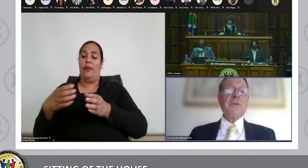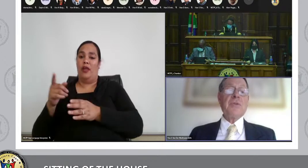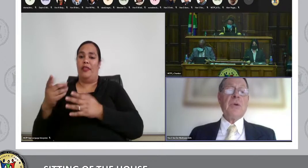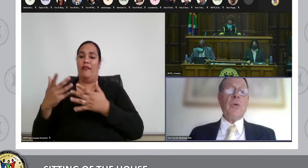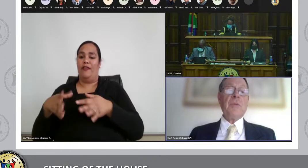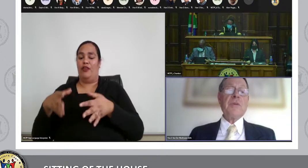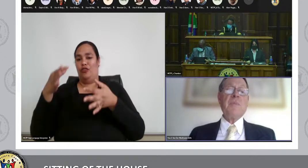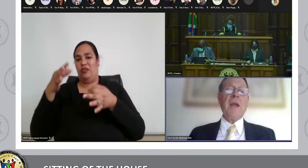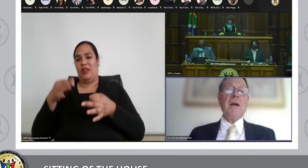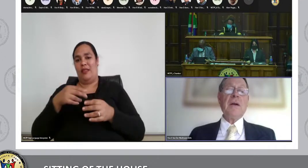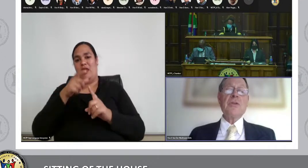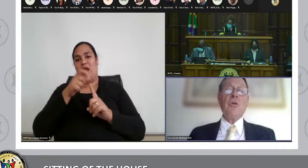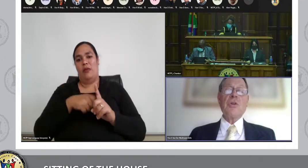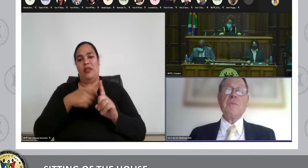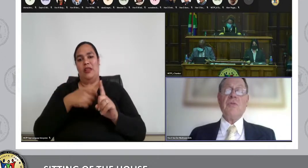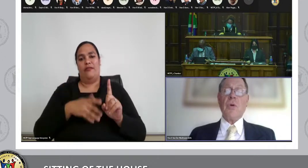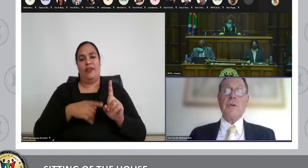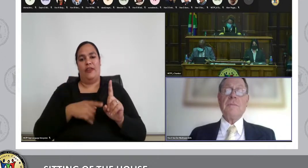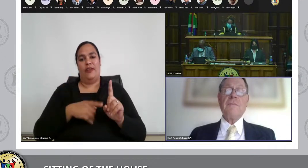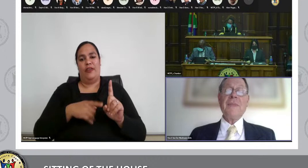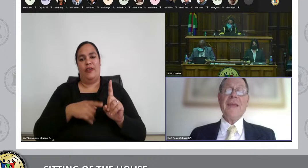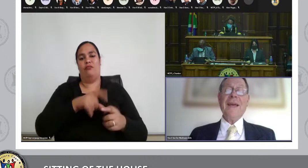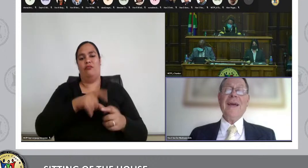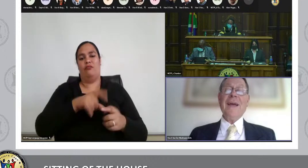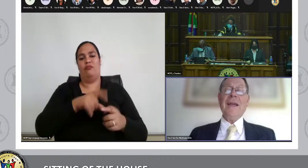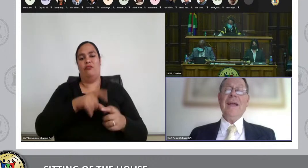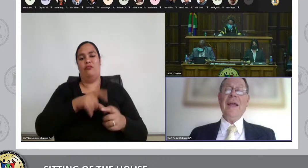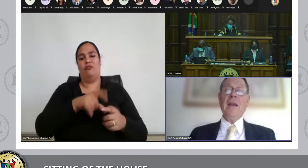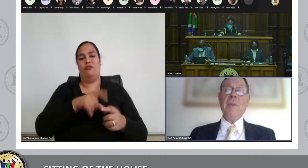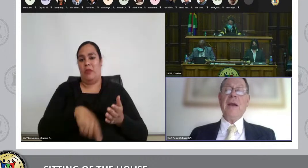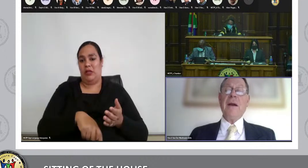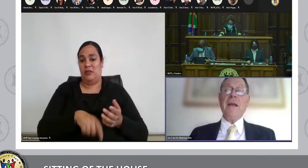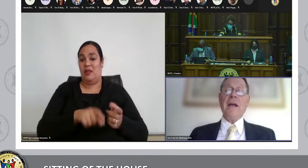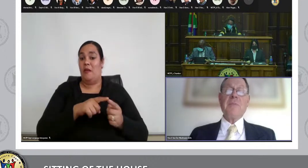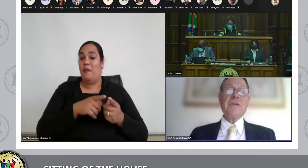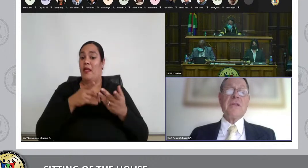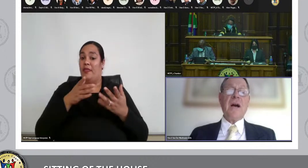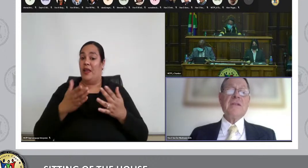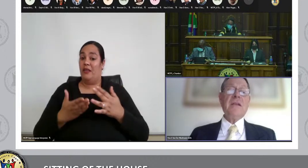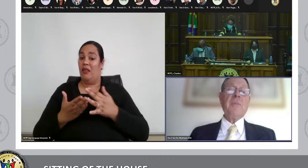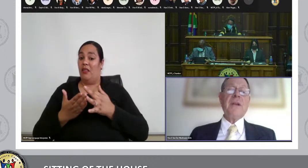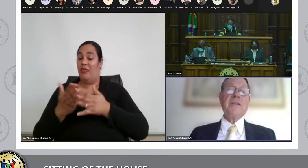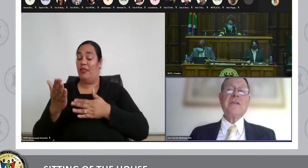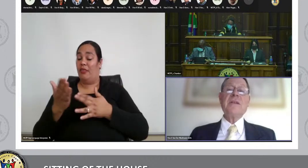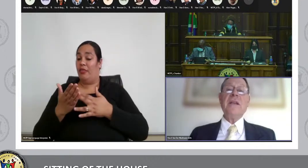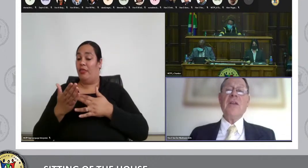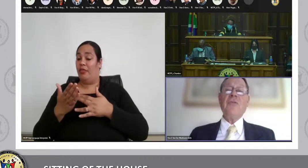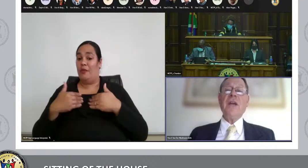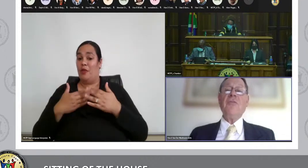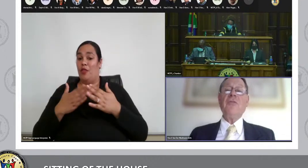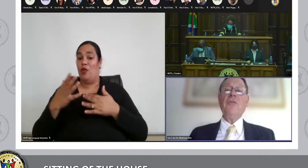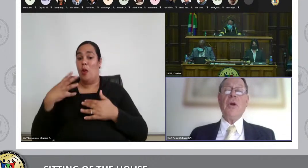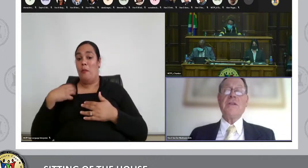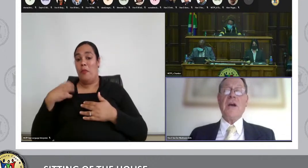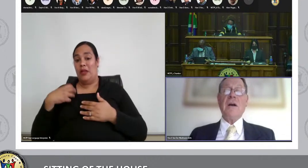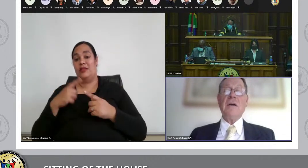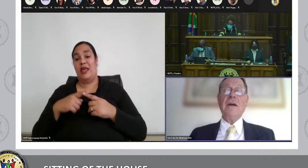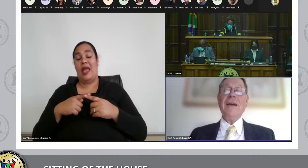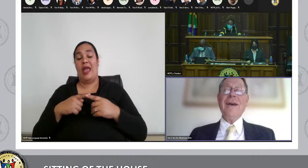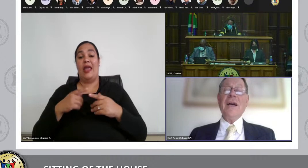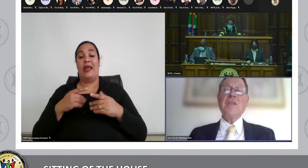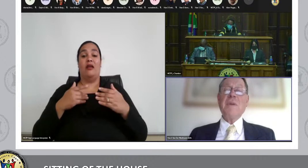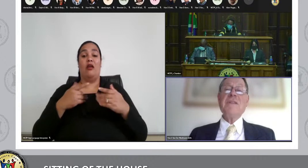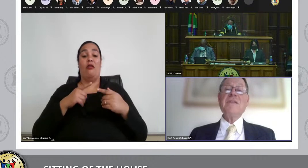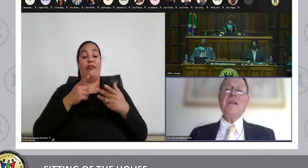besluit dat die persoon onder bespreking geskort moet word. Hierdie inmenging in die administrasie deur ministers en lede van die uitvoerende